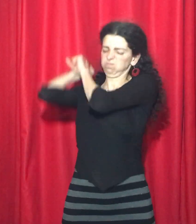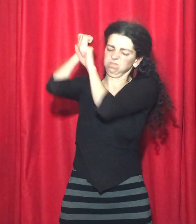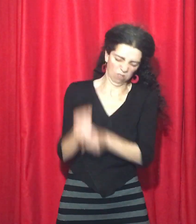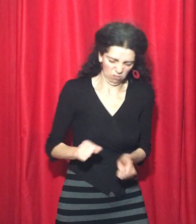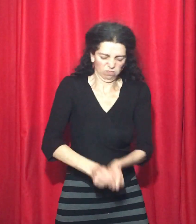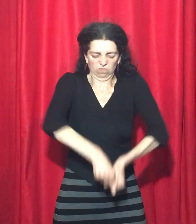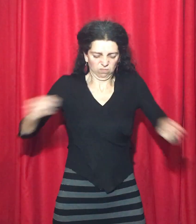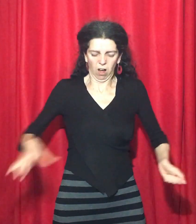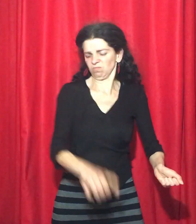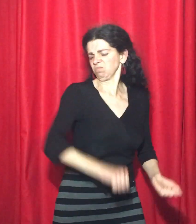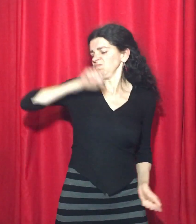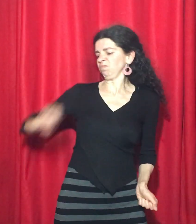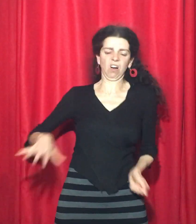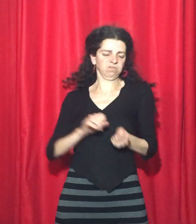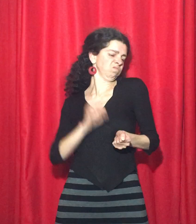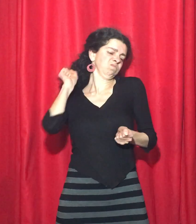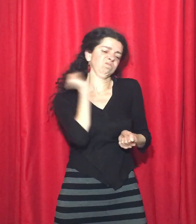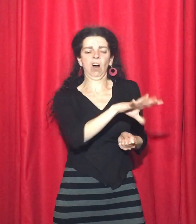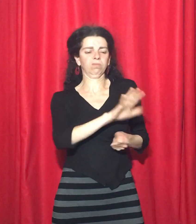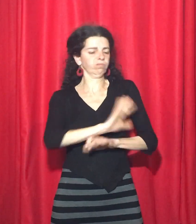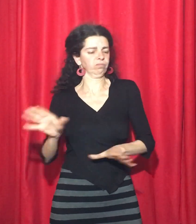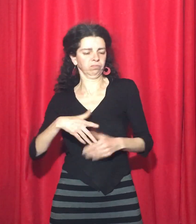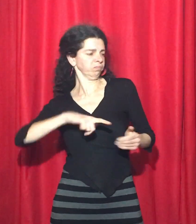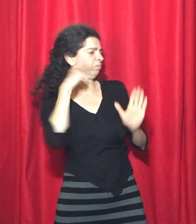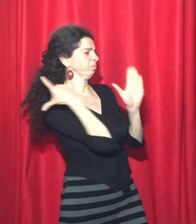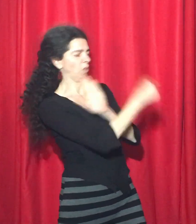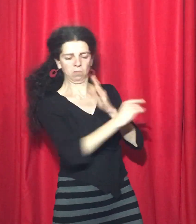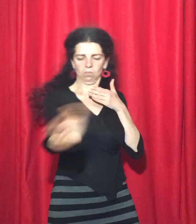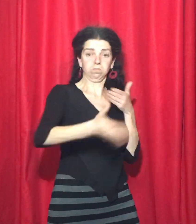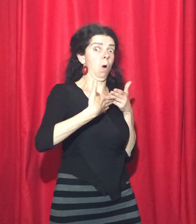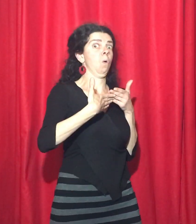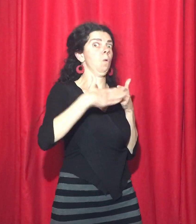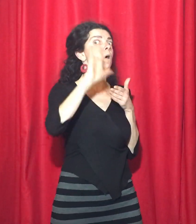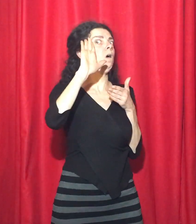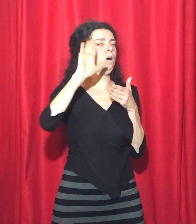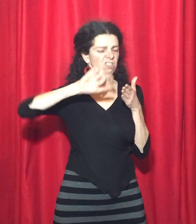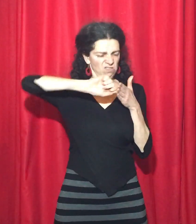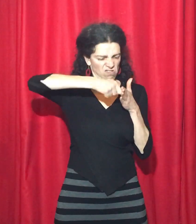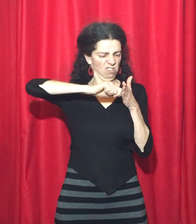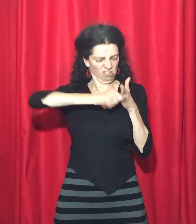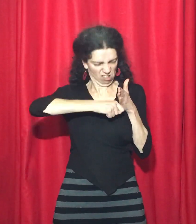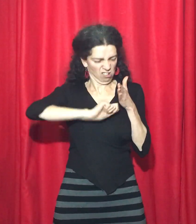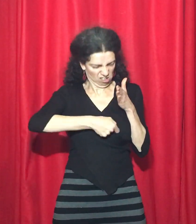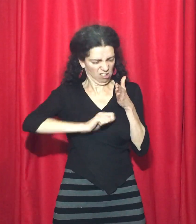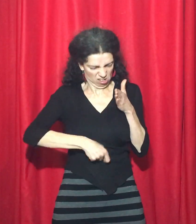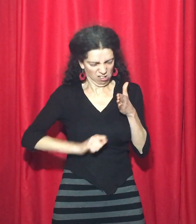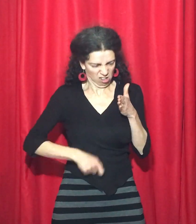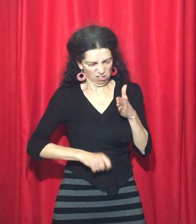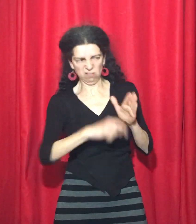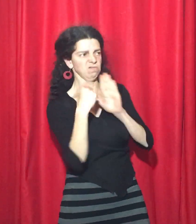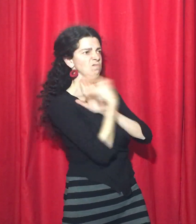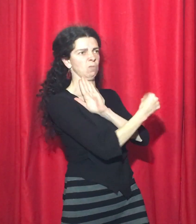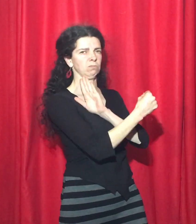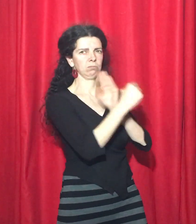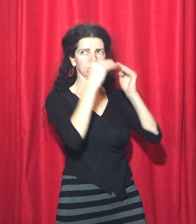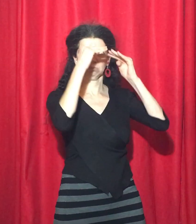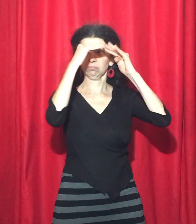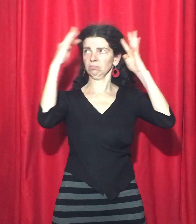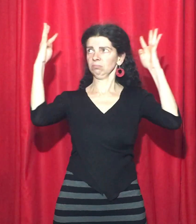Le loup les débarqua sans ménagement, et il sortit en fermant soigneusement les nombreux verrous de la prison.